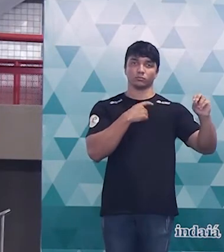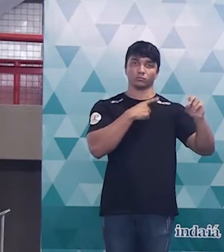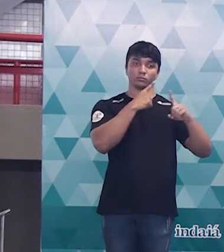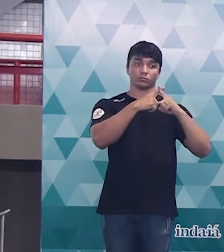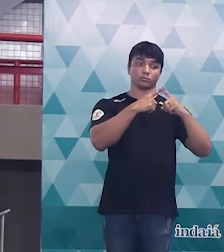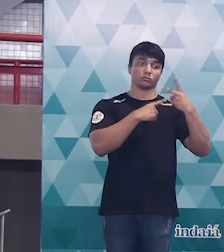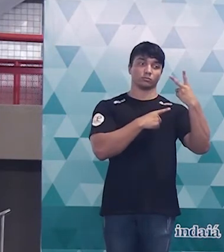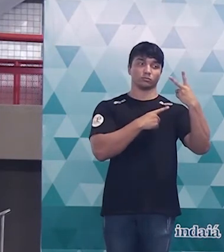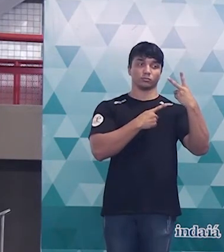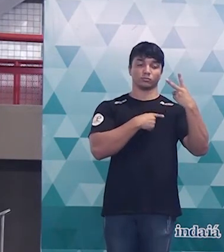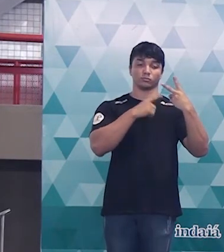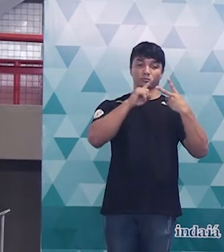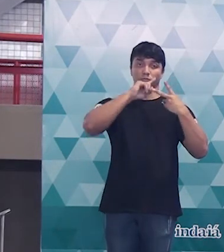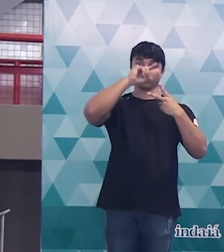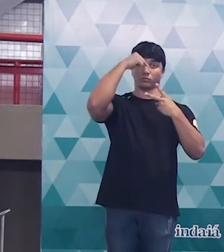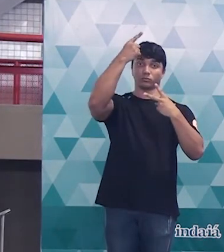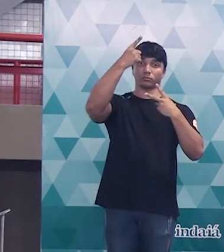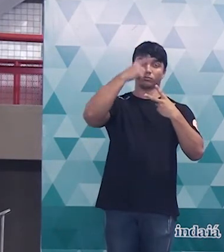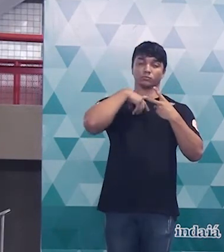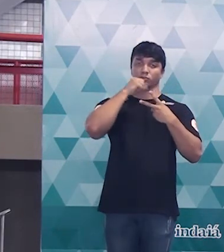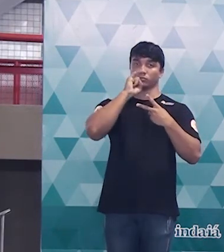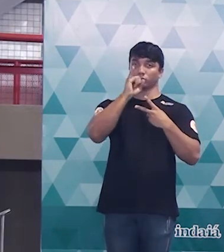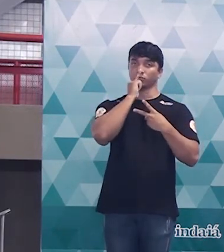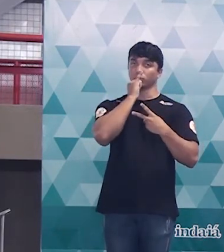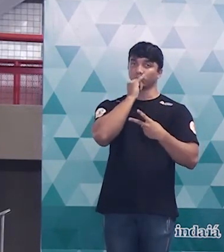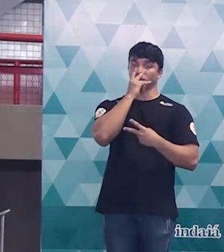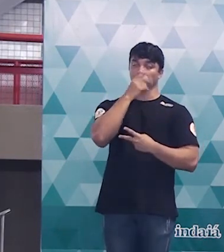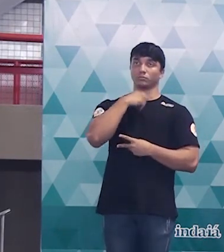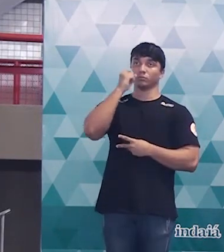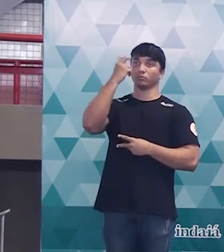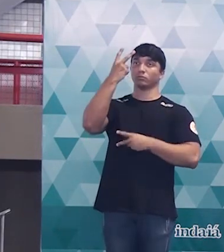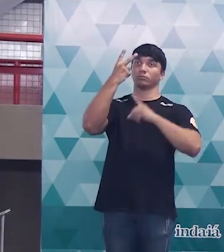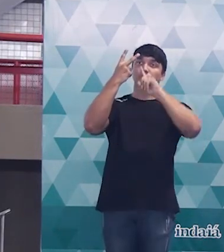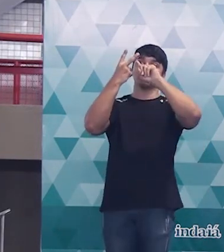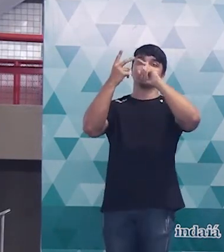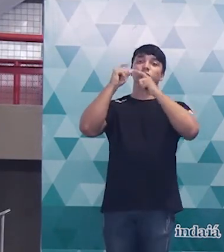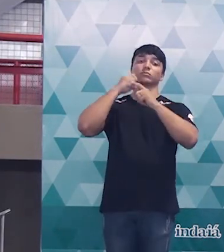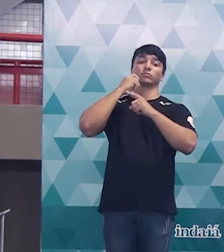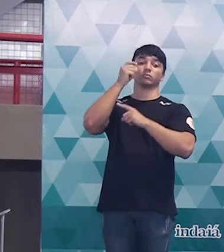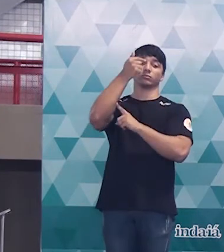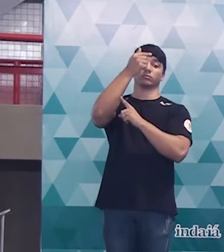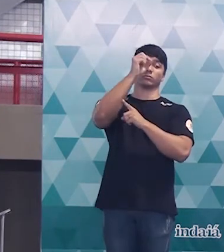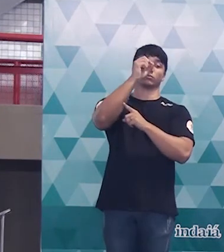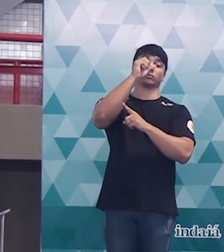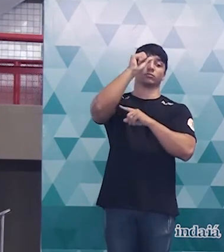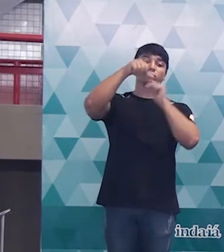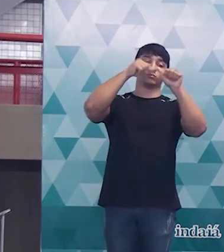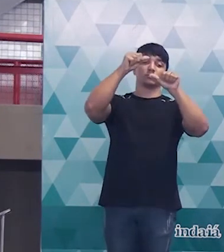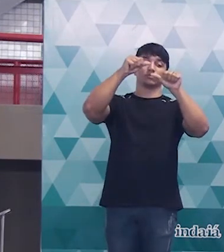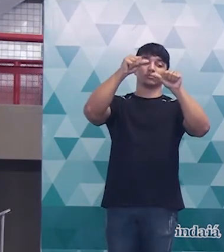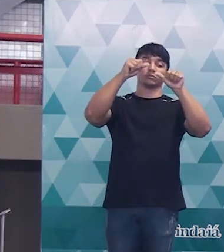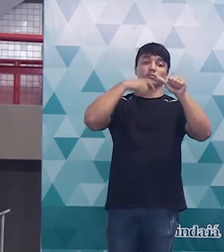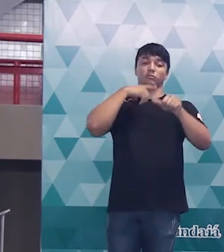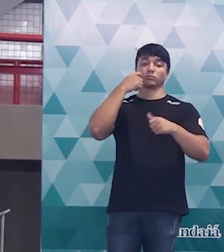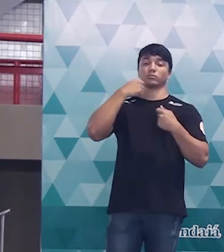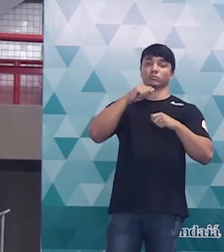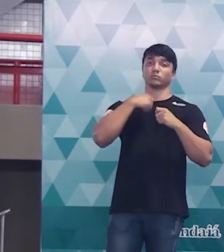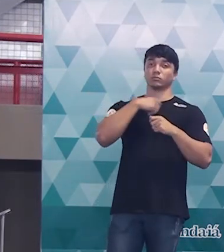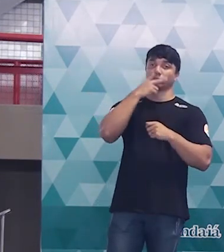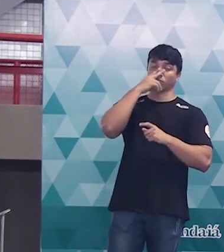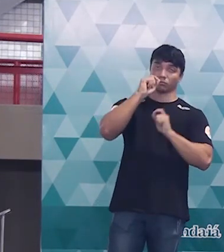por 2. Em cima, se eu multiplicado por 2, iria dar 70. Para